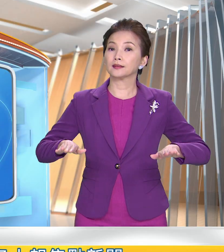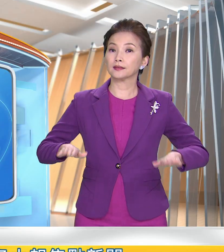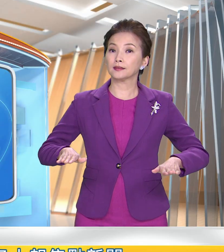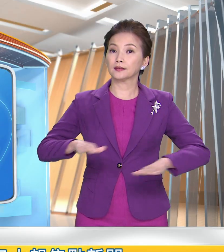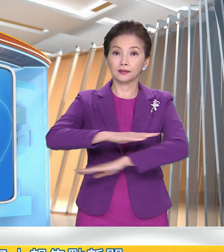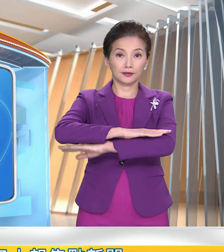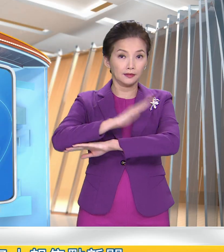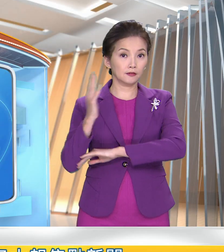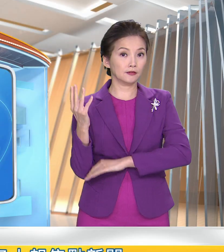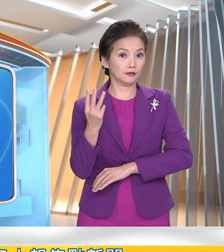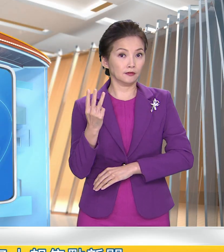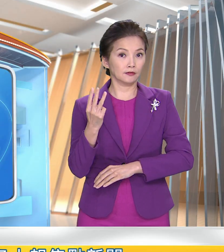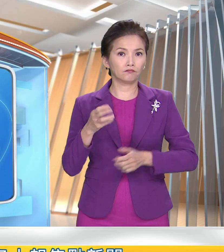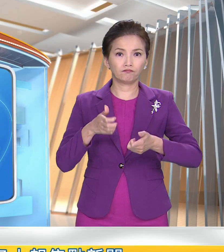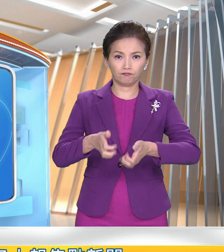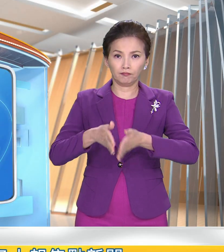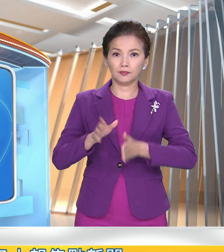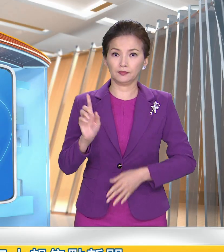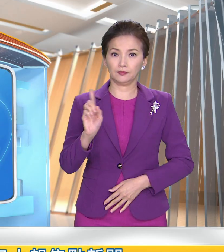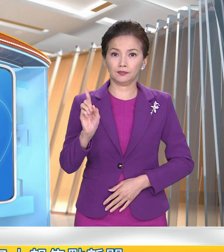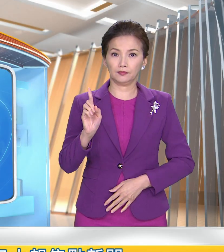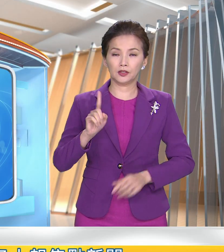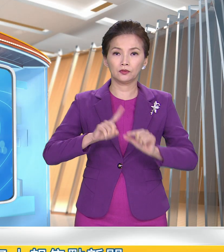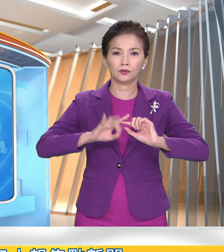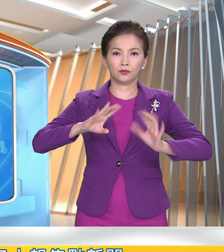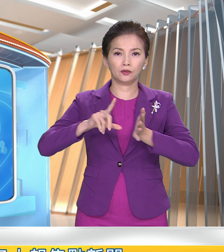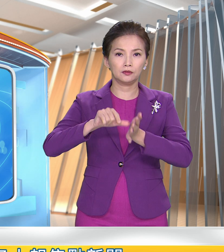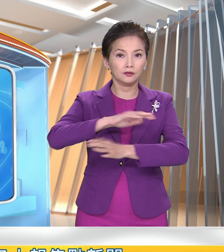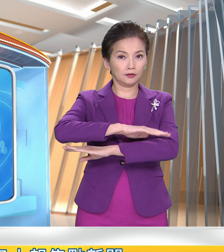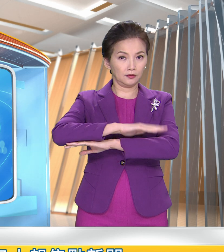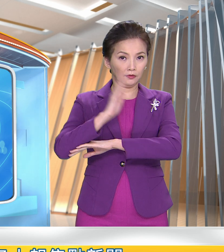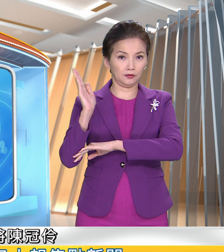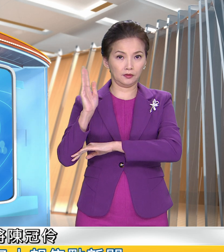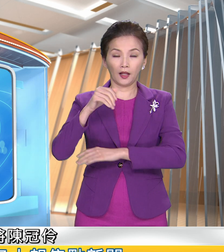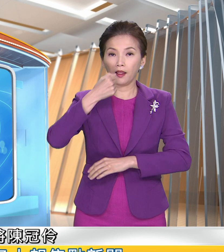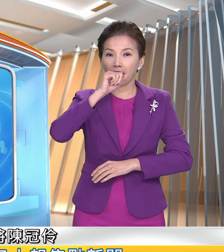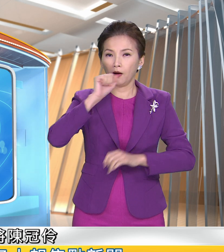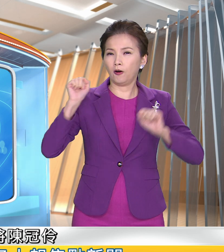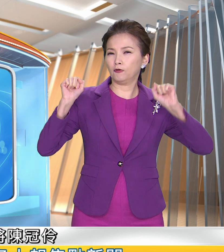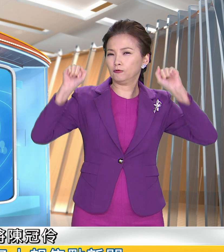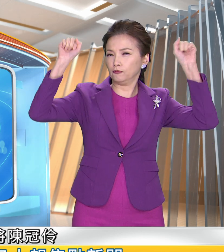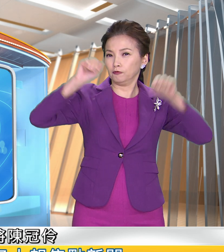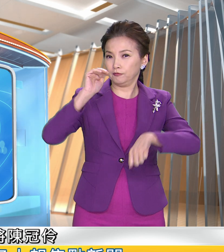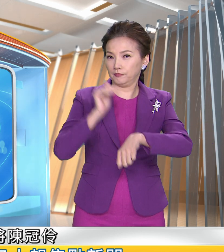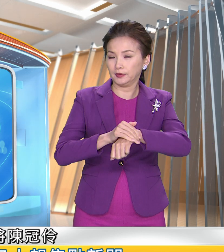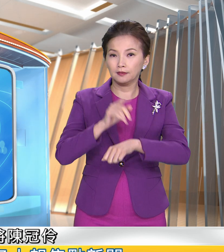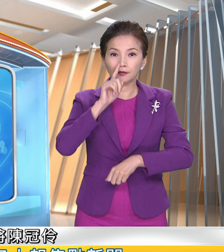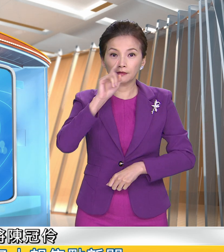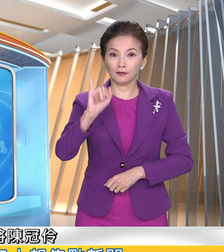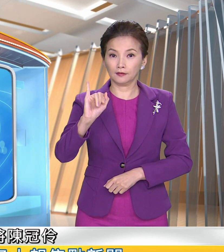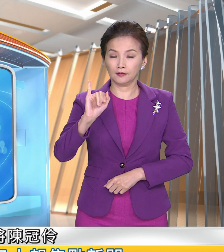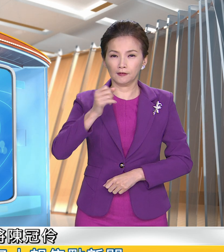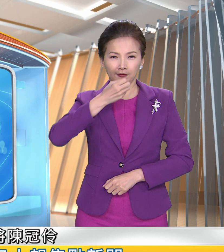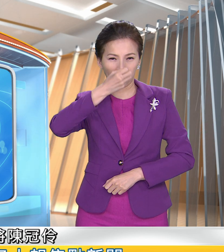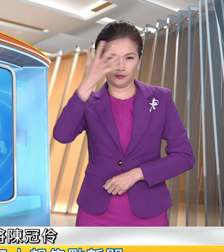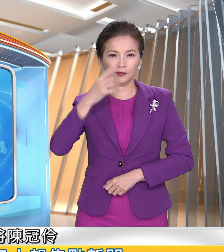读报时间来看到，中国时报是台湾18岁举重女将陈冠